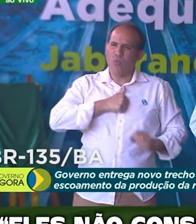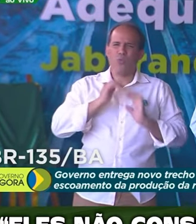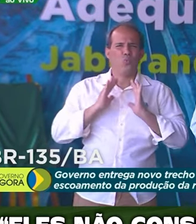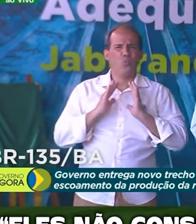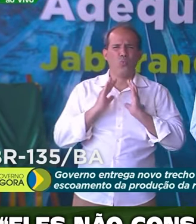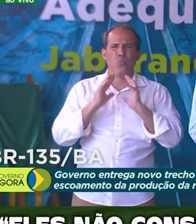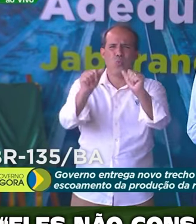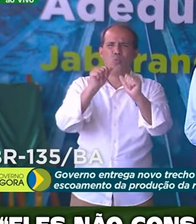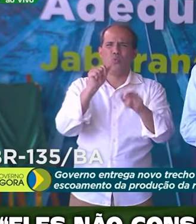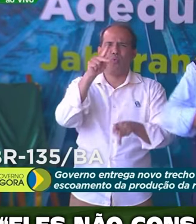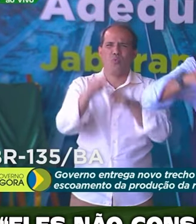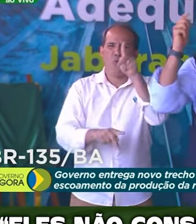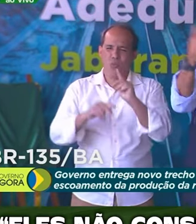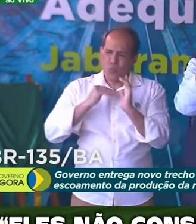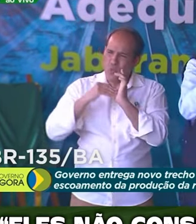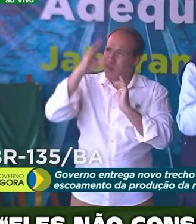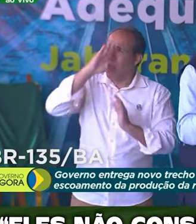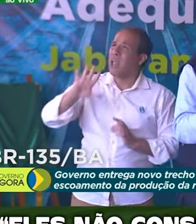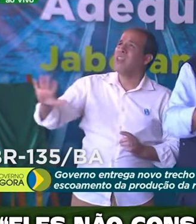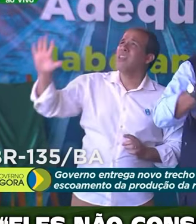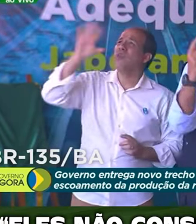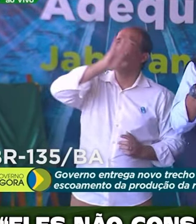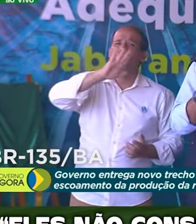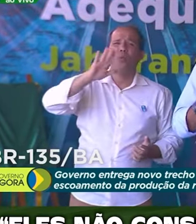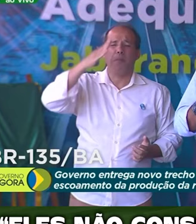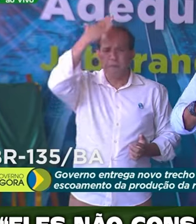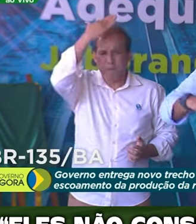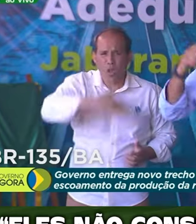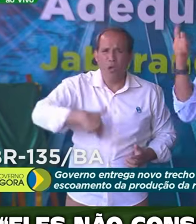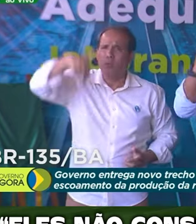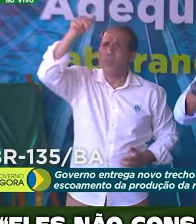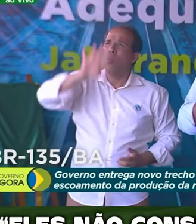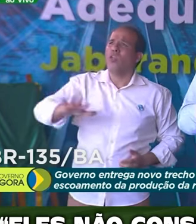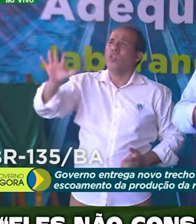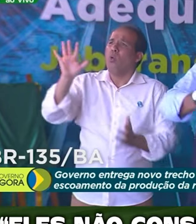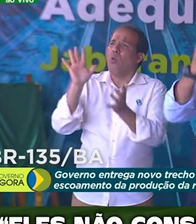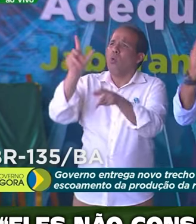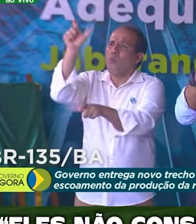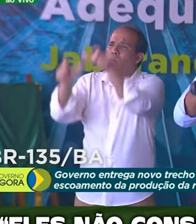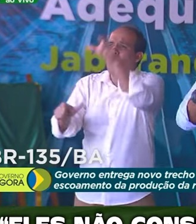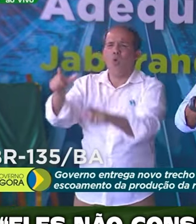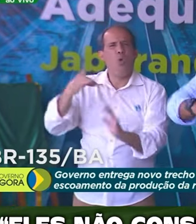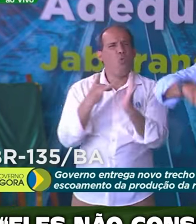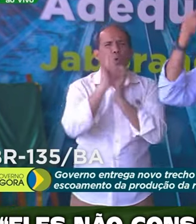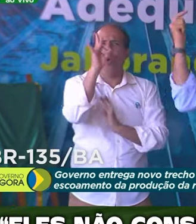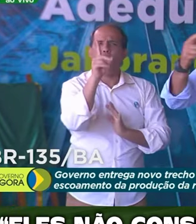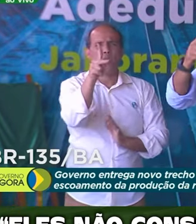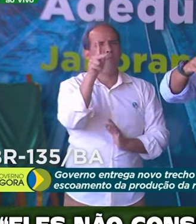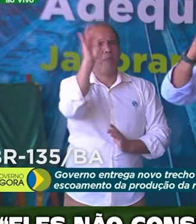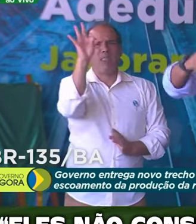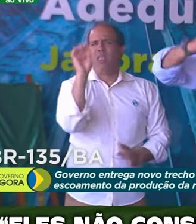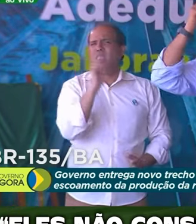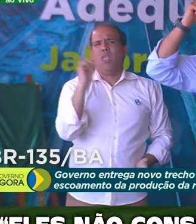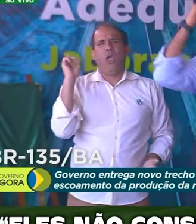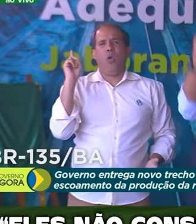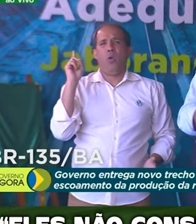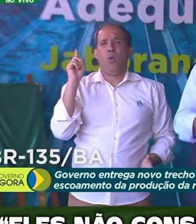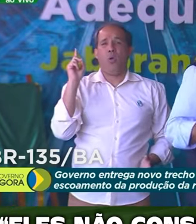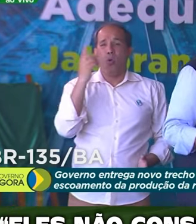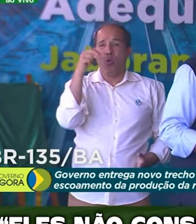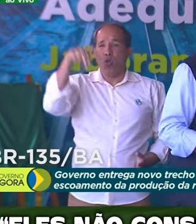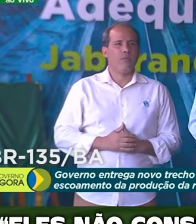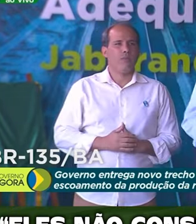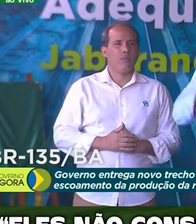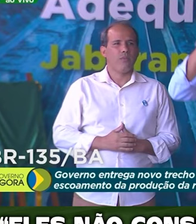recuperando a autoestima do brasileiro e está provando que o nordestino não gosta de PT, não. O nordestino gosta de